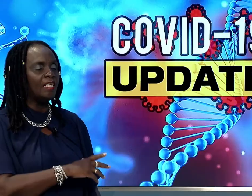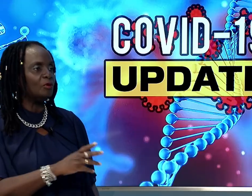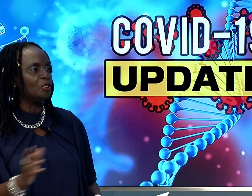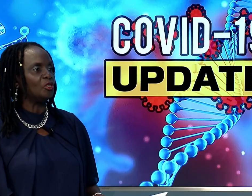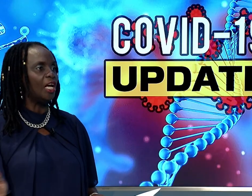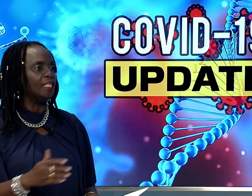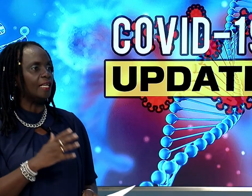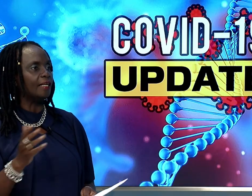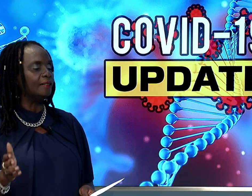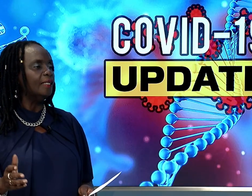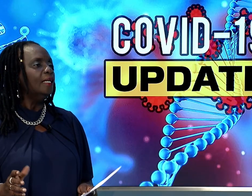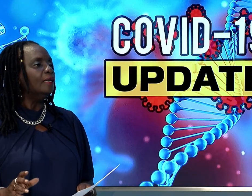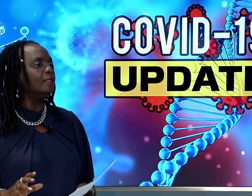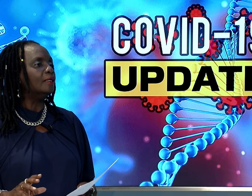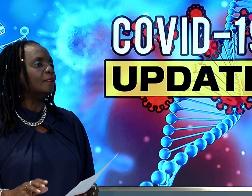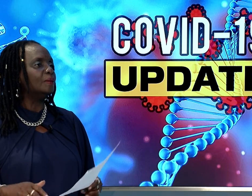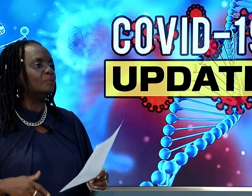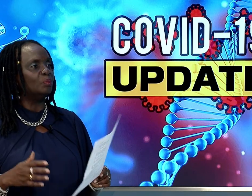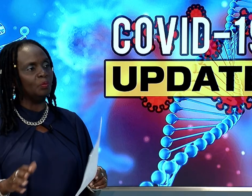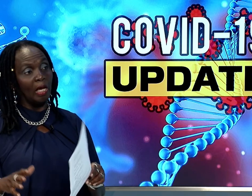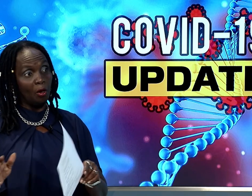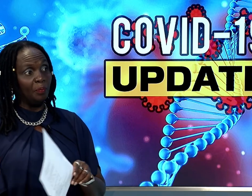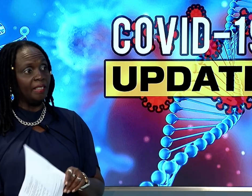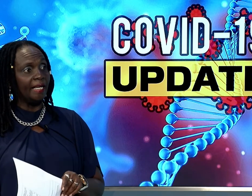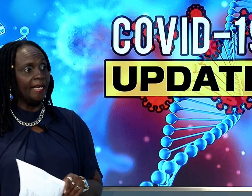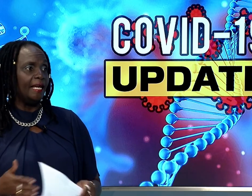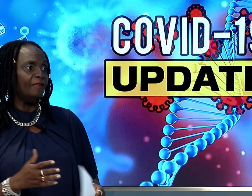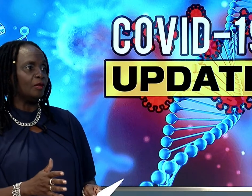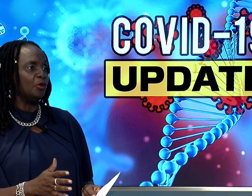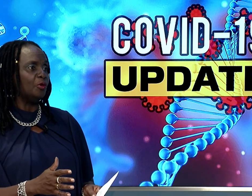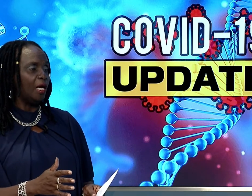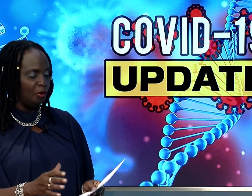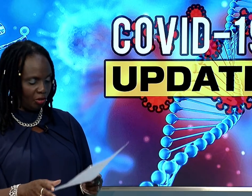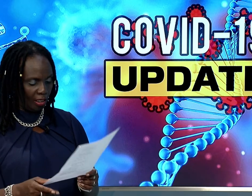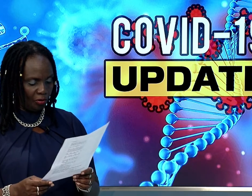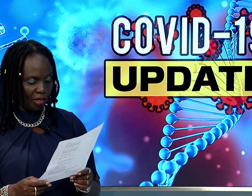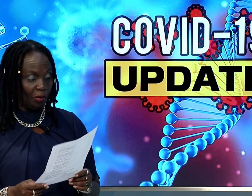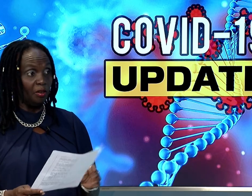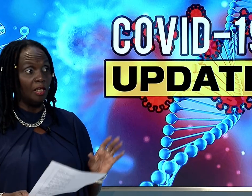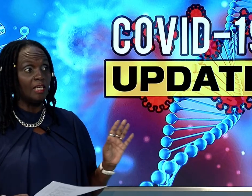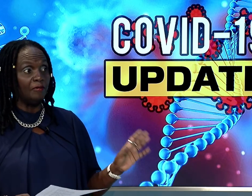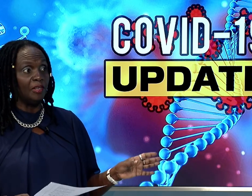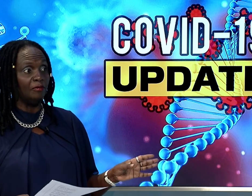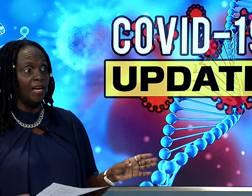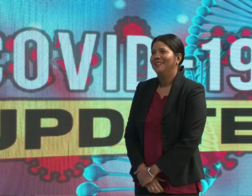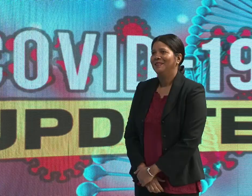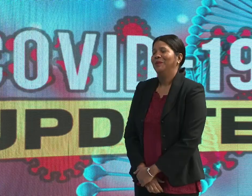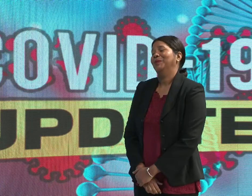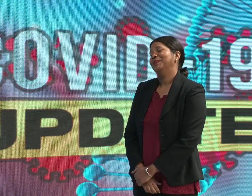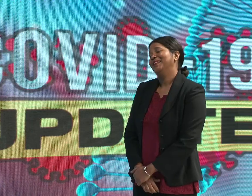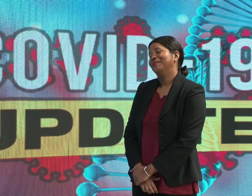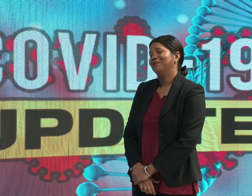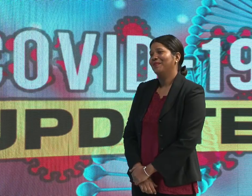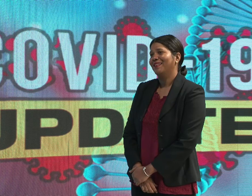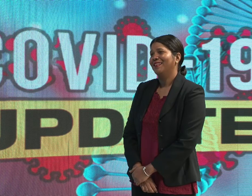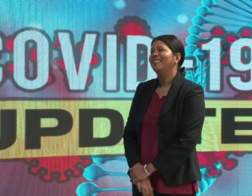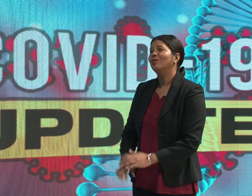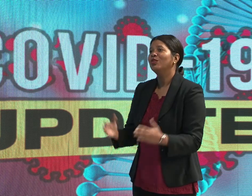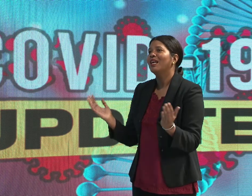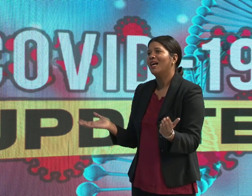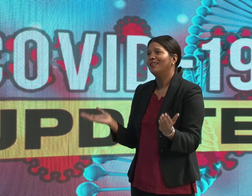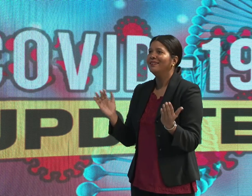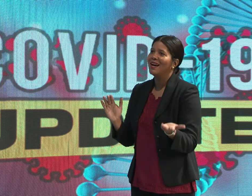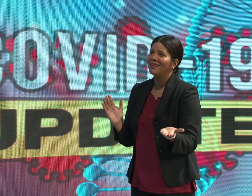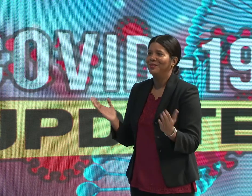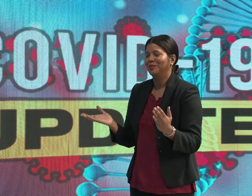over alles wat sociale zaken daarop betrekking heeft, kunnen we aan u stellen. Oké, want yes. Er zijn veel vragen, toch? Oké. U weet het, de mensen is